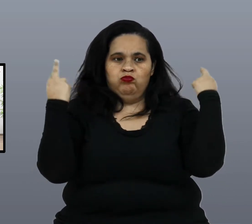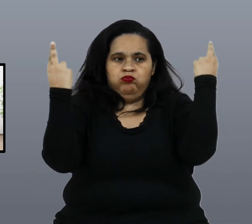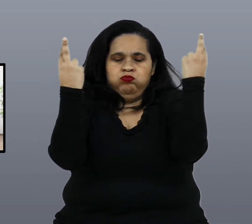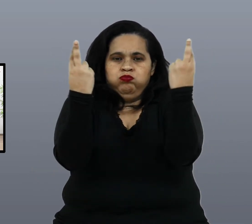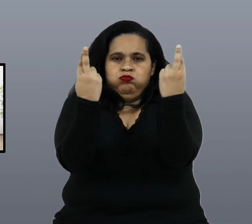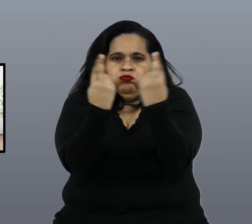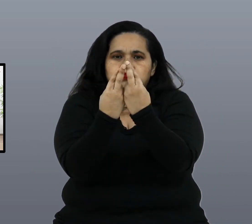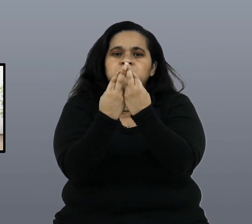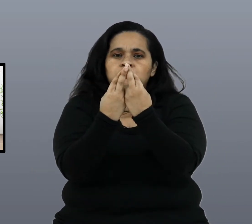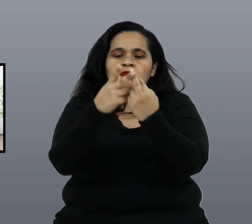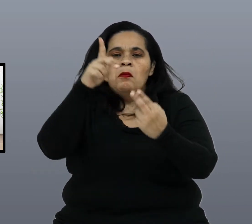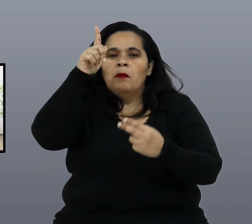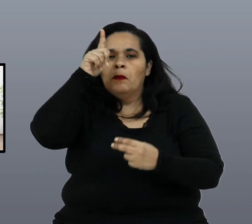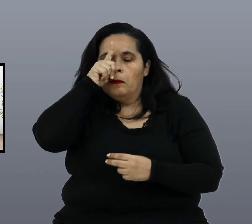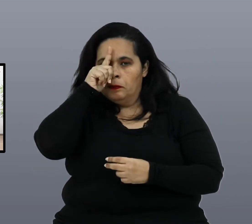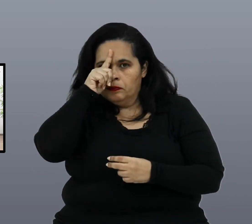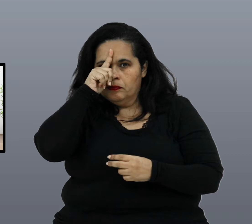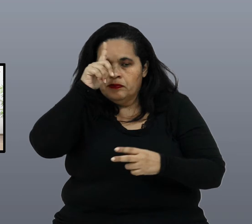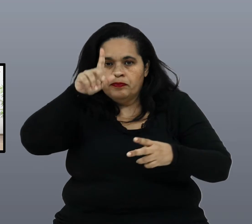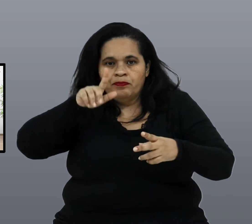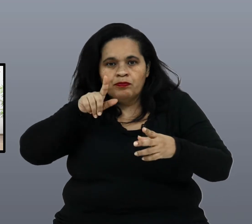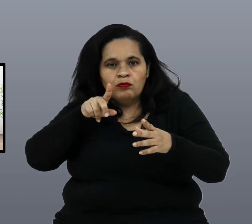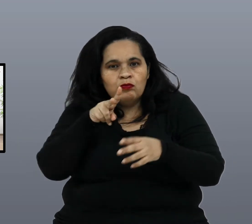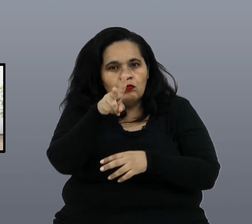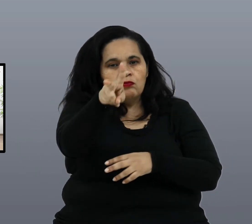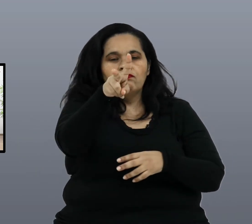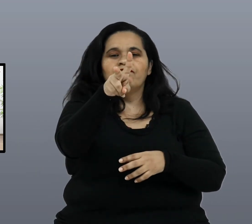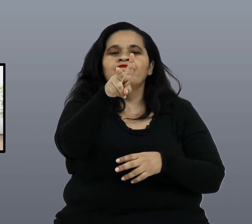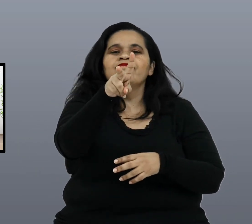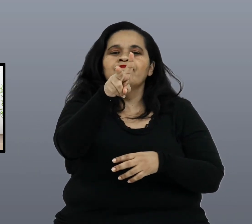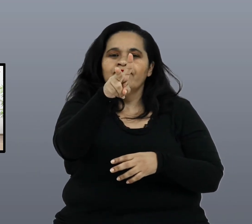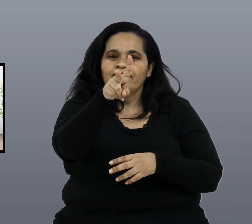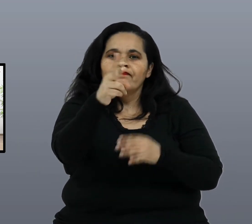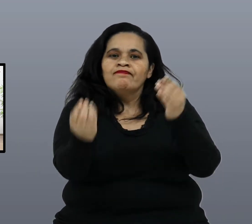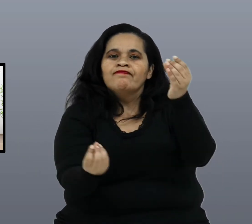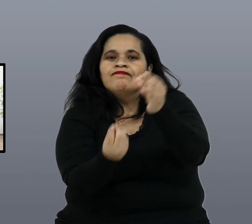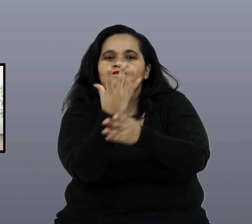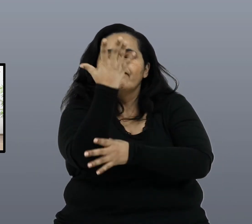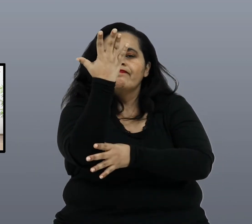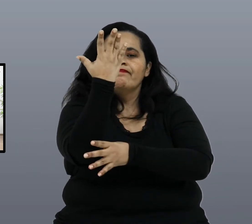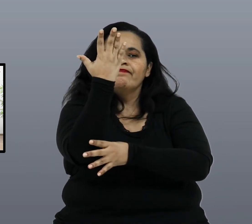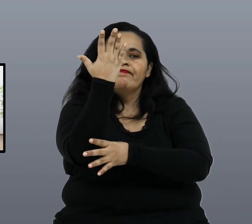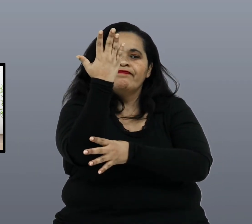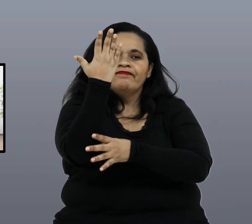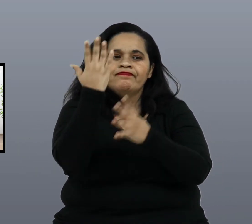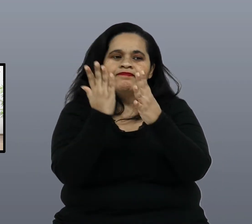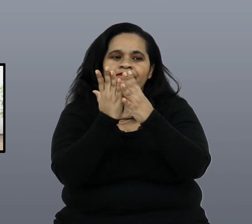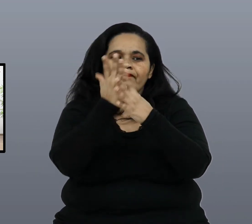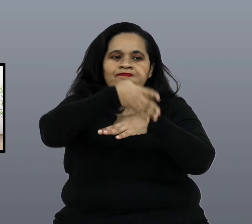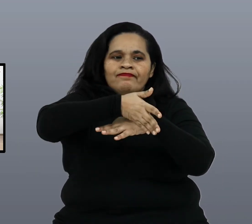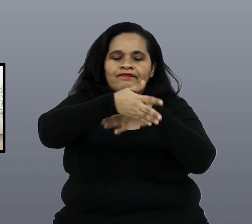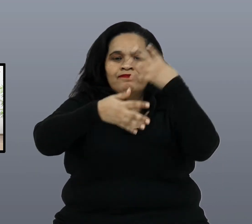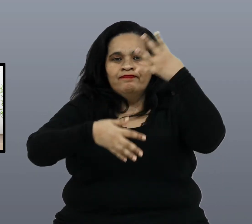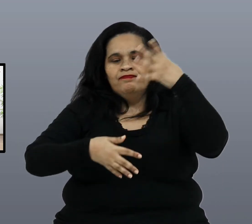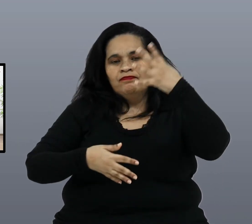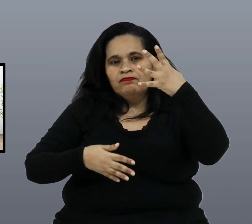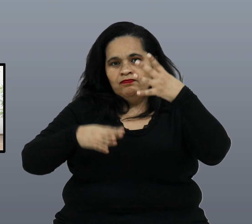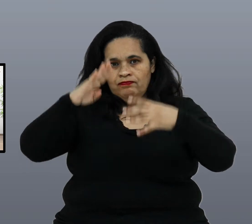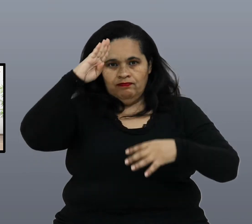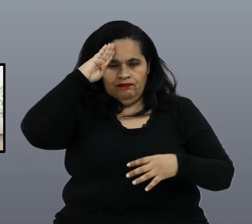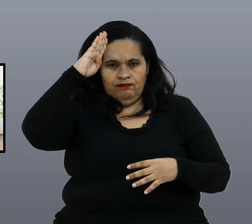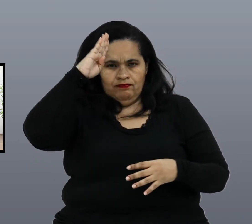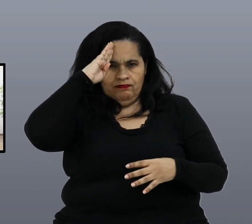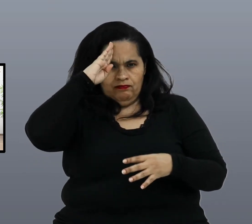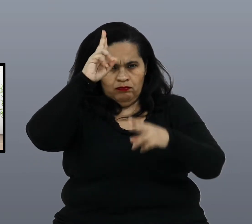Grego continuou existindo através desses 4 generais. E assim, na visão de Daniel, isso é